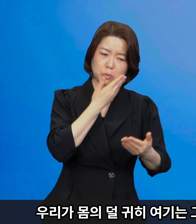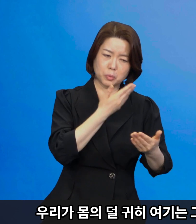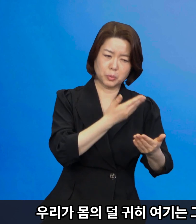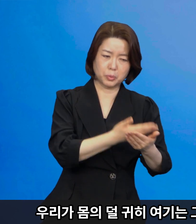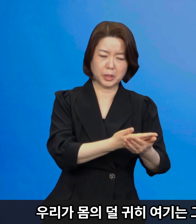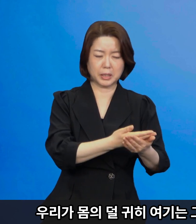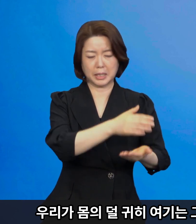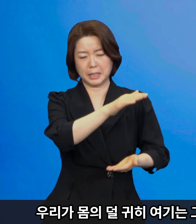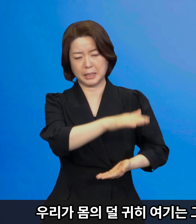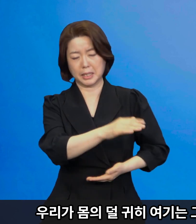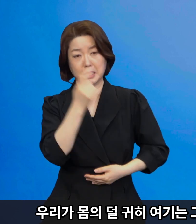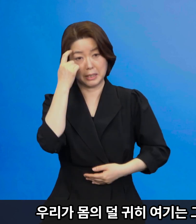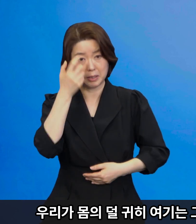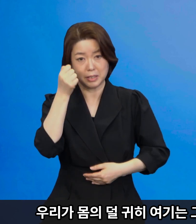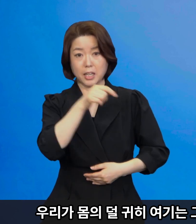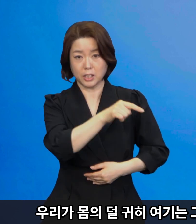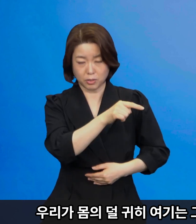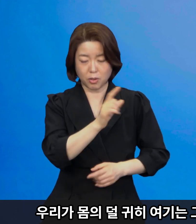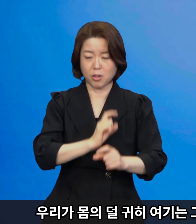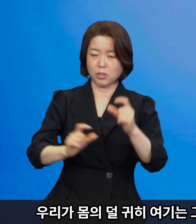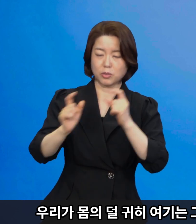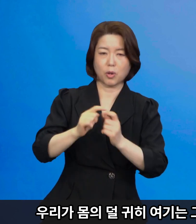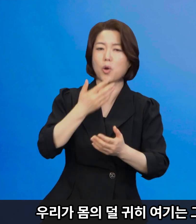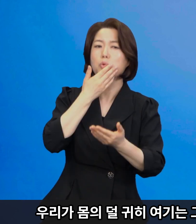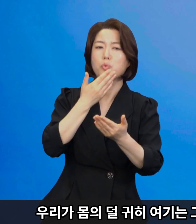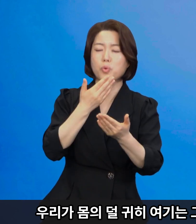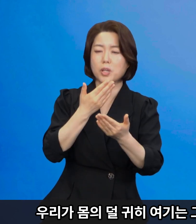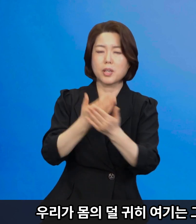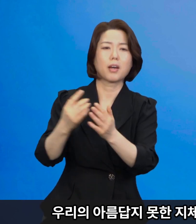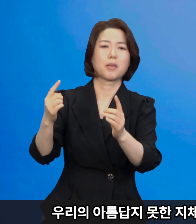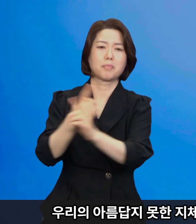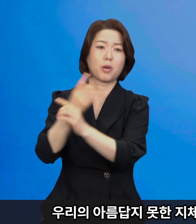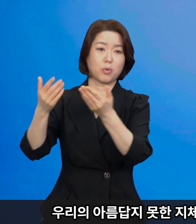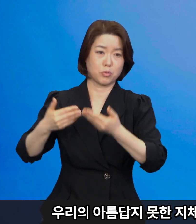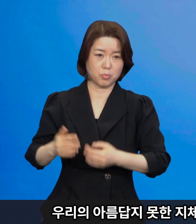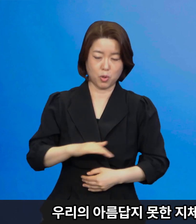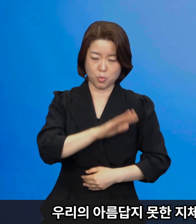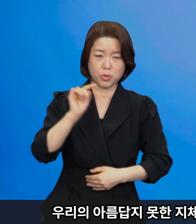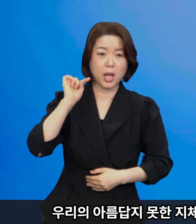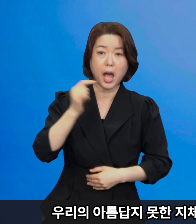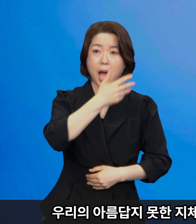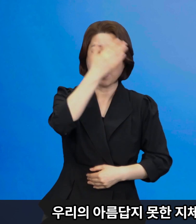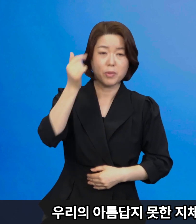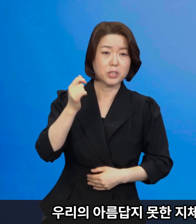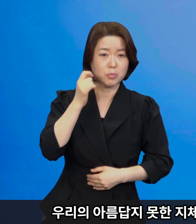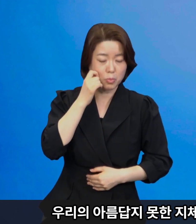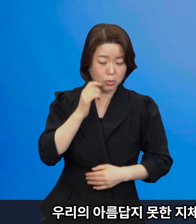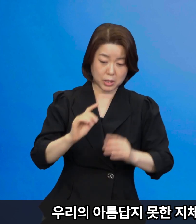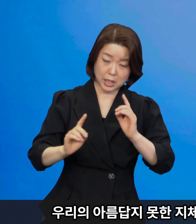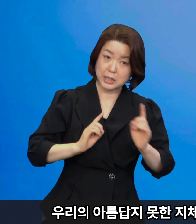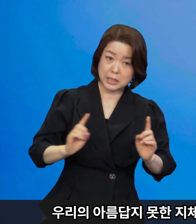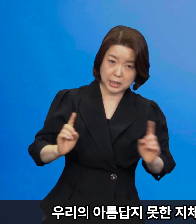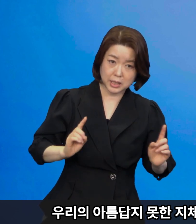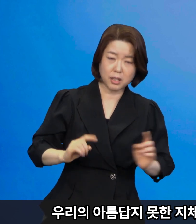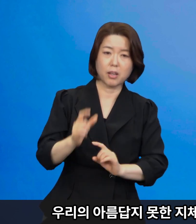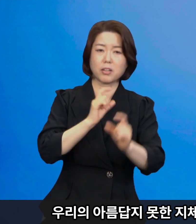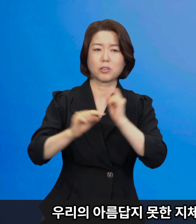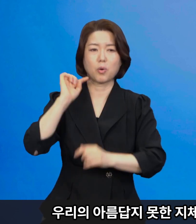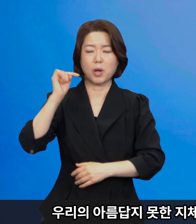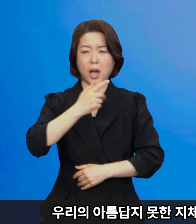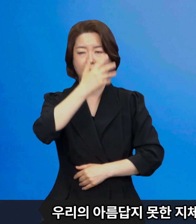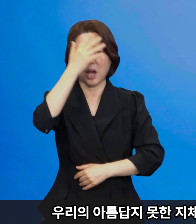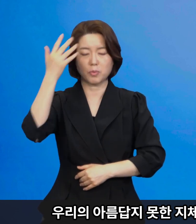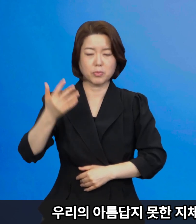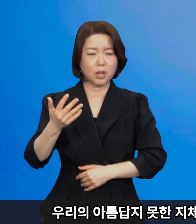여기는 그것들을 더욱 귀한 것들로 입혀주며 우리의 아름답지 못한 지체는 더욱